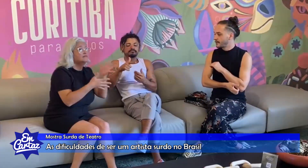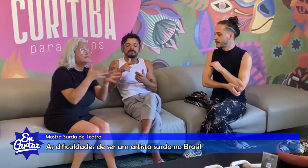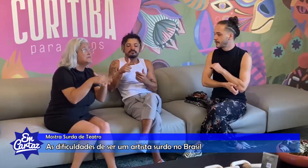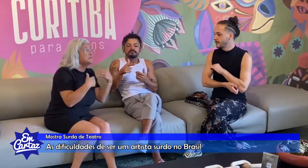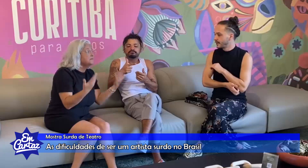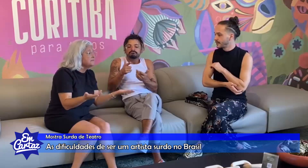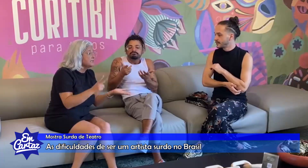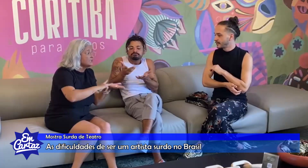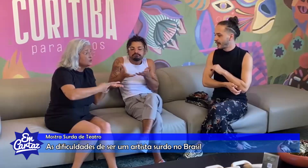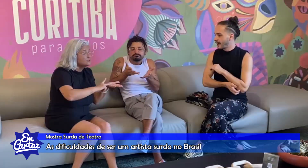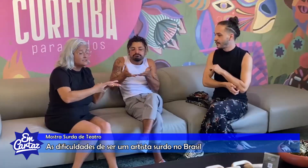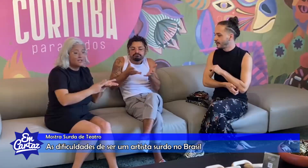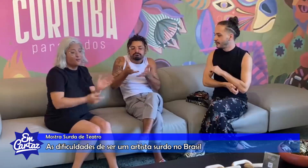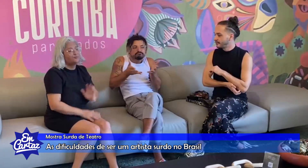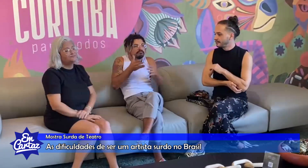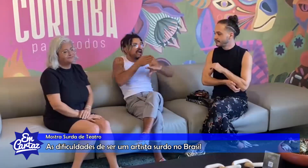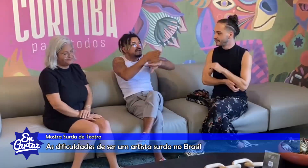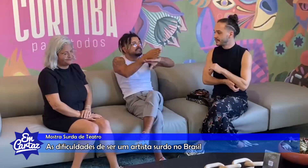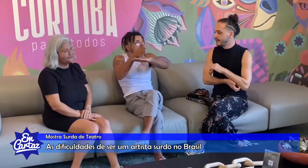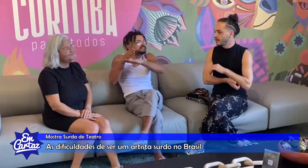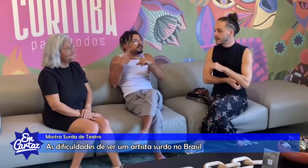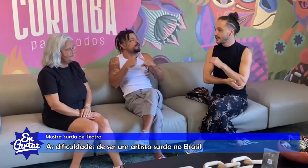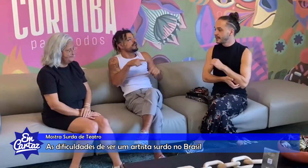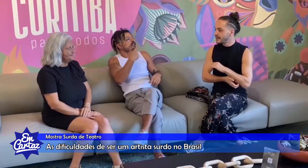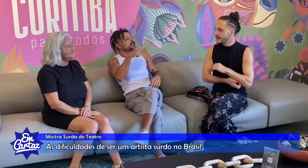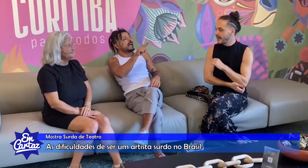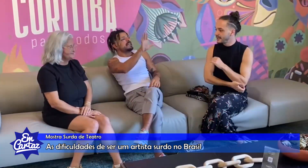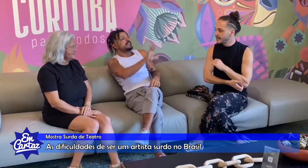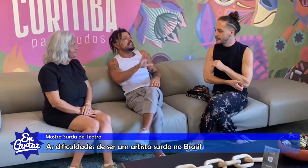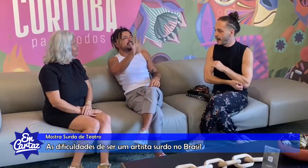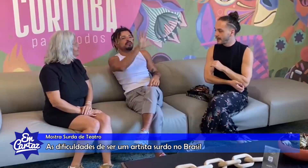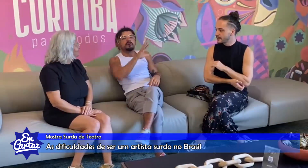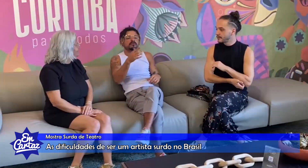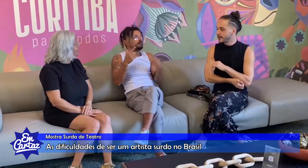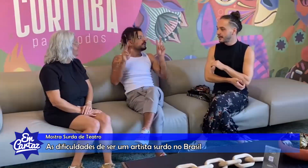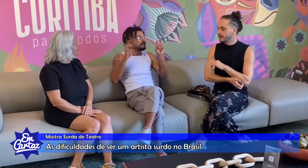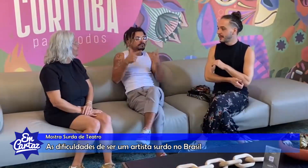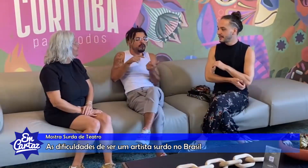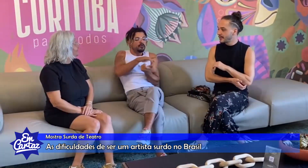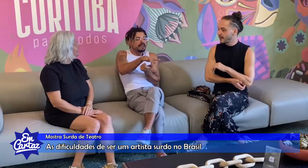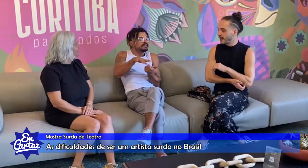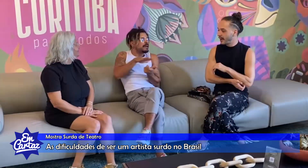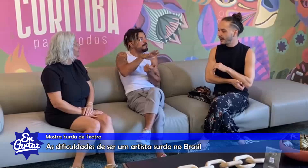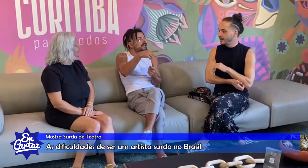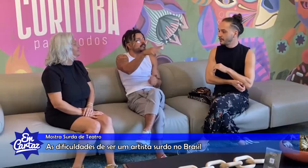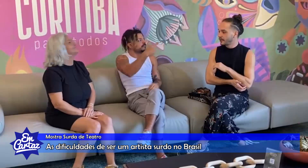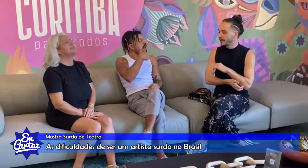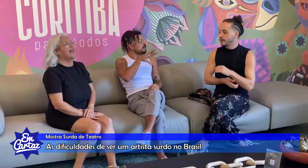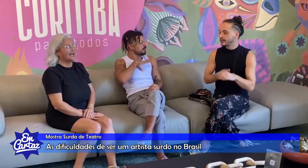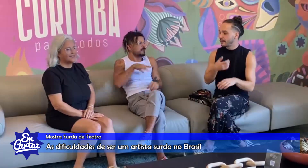pessoas surdas acabam não conseguindo acessar esses espaços porque não tem acesso à língua, não tem um